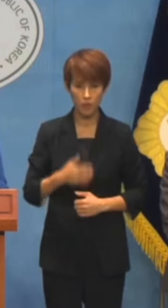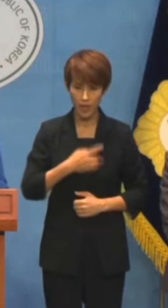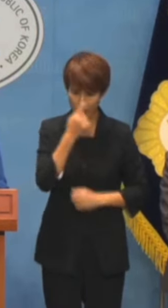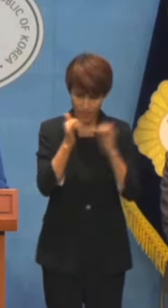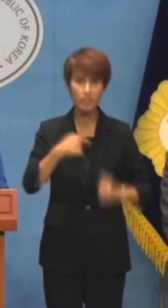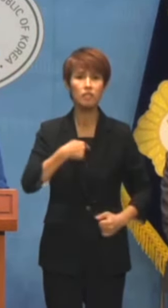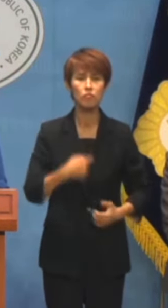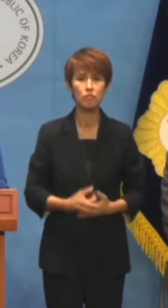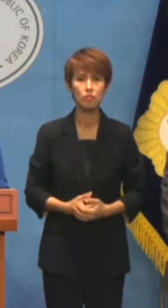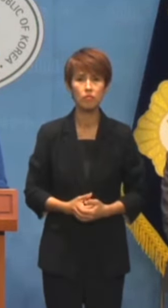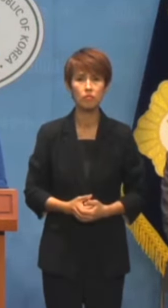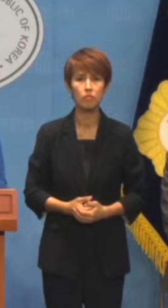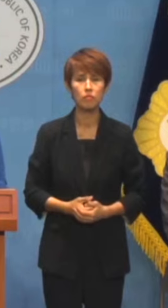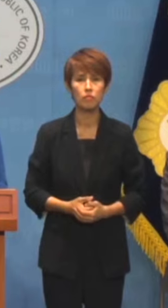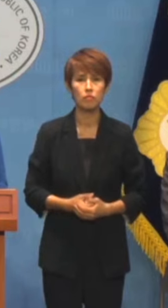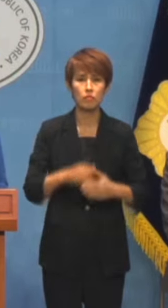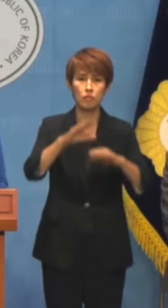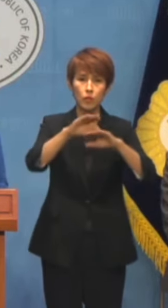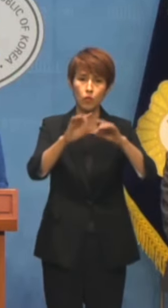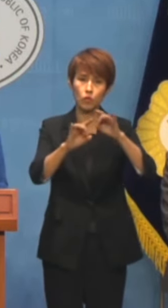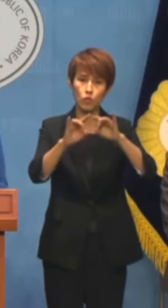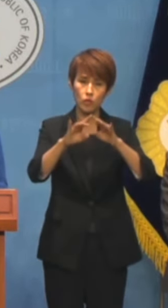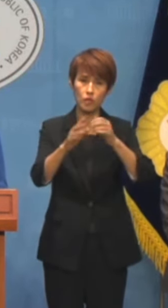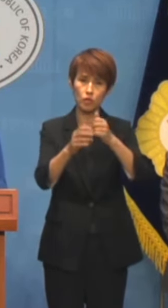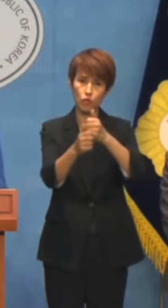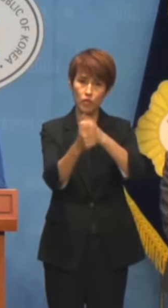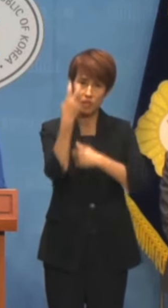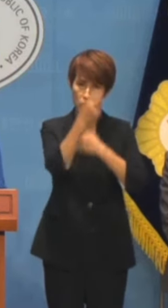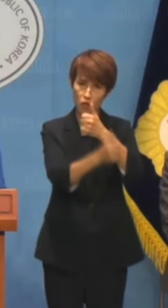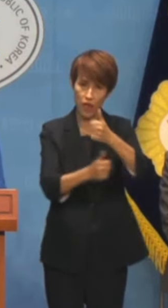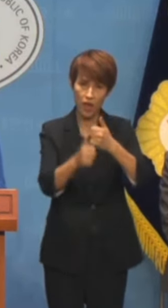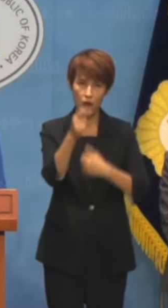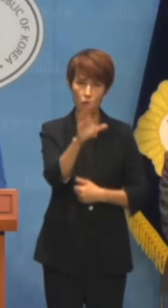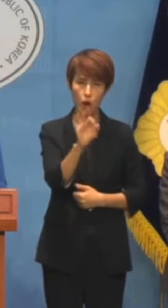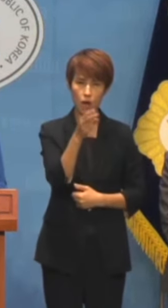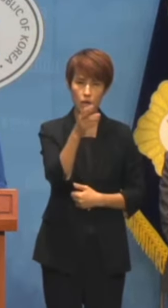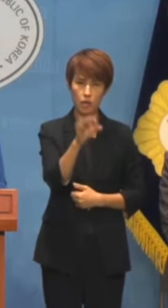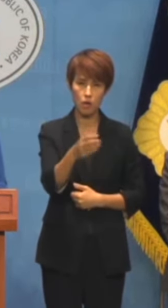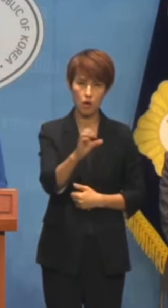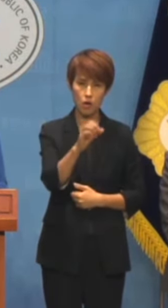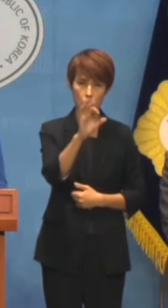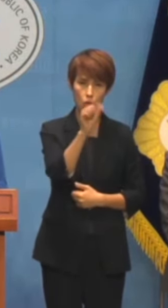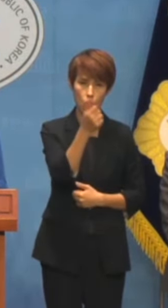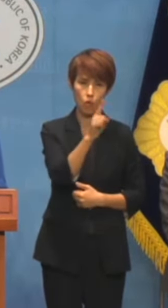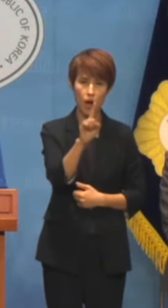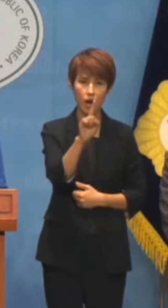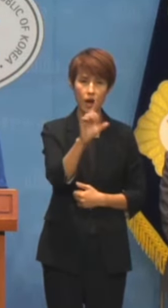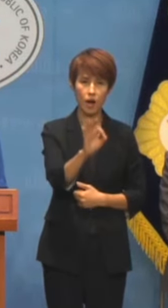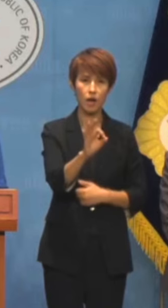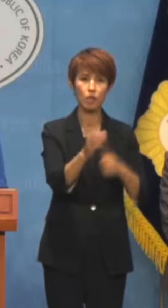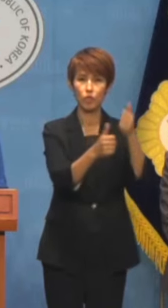증인입니다. 그리고 방송통신심의위원회에 황열현 부위원장